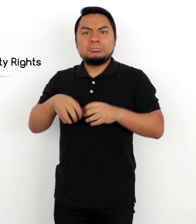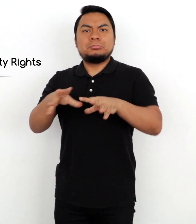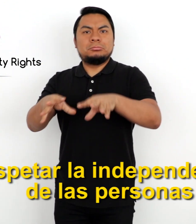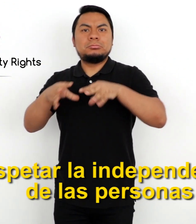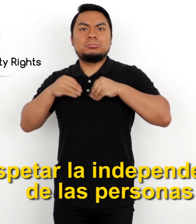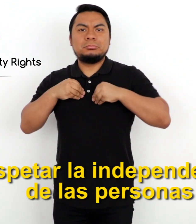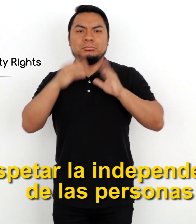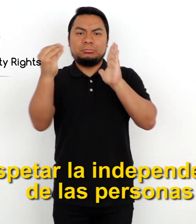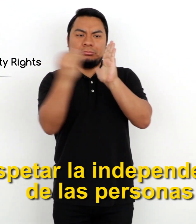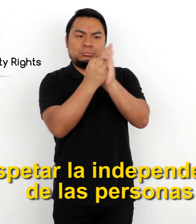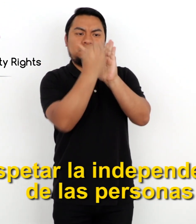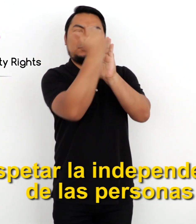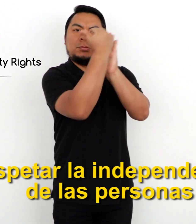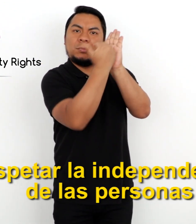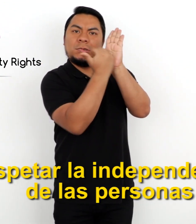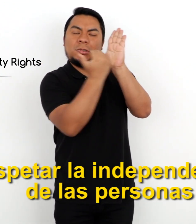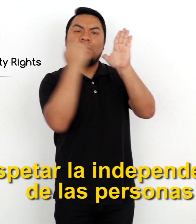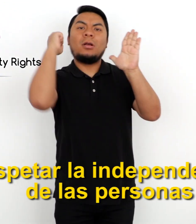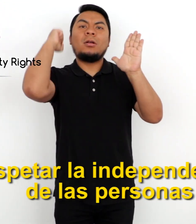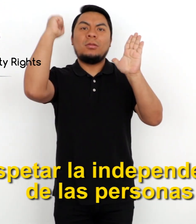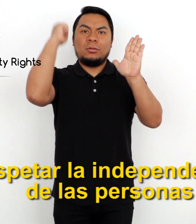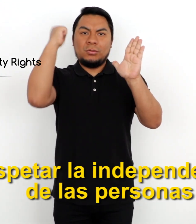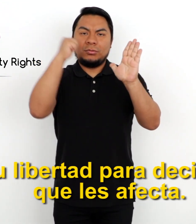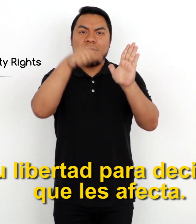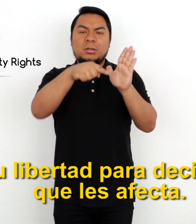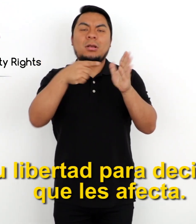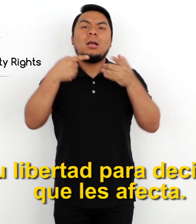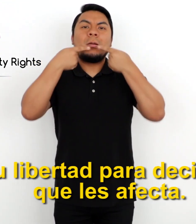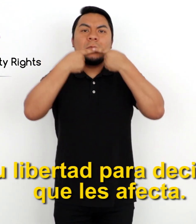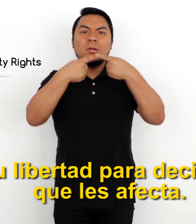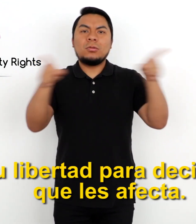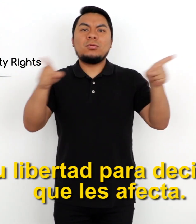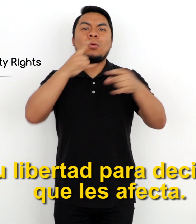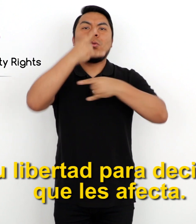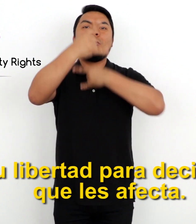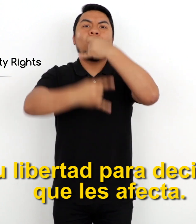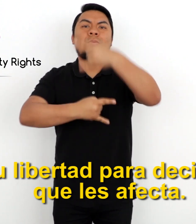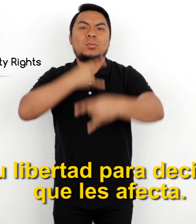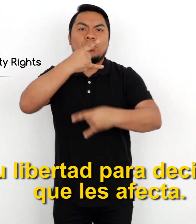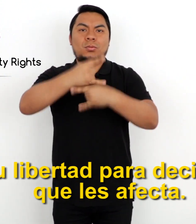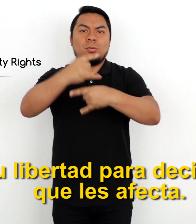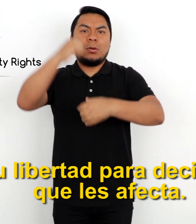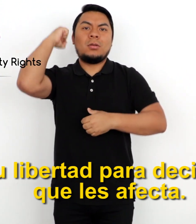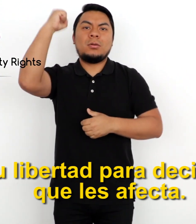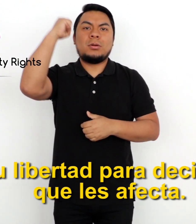RESPETAR LA INDEPENDENCIA DE LAS PERSONAS Y SU LIBERTAD PARA DECIDIR LO QUE LES AFECTA